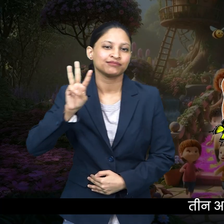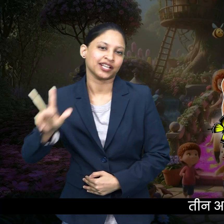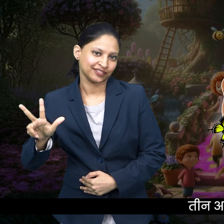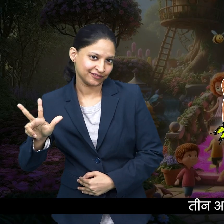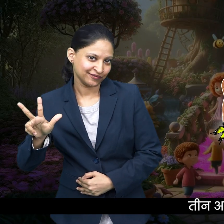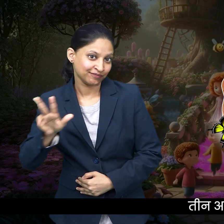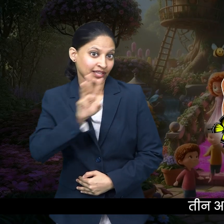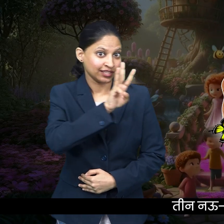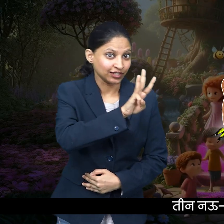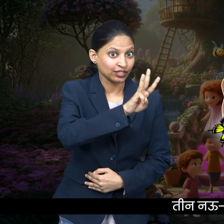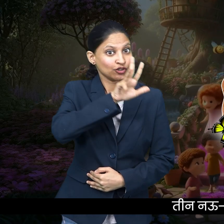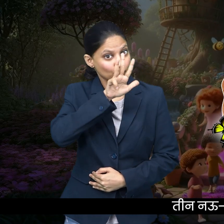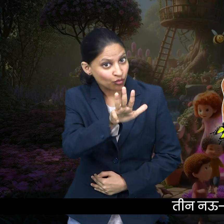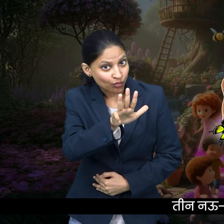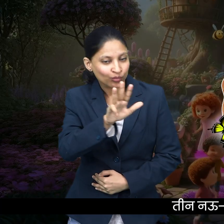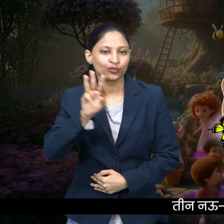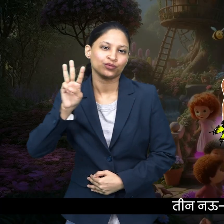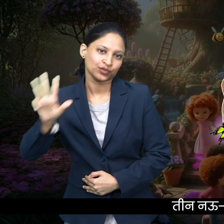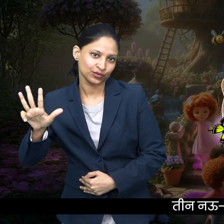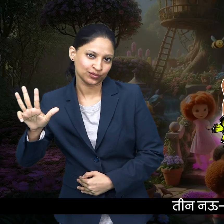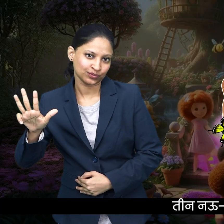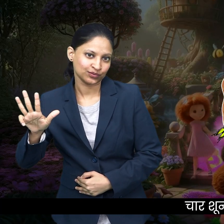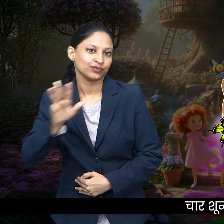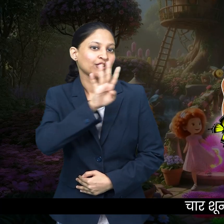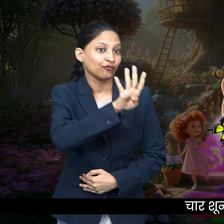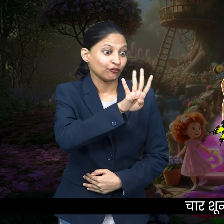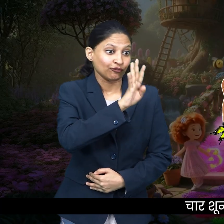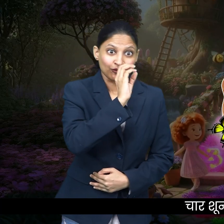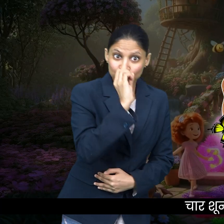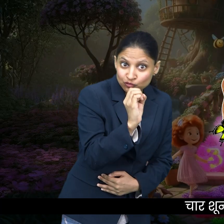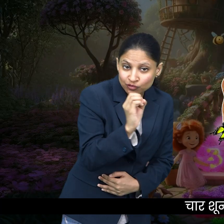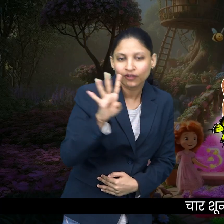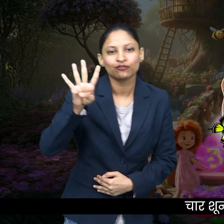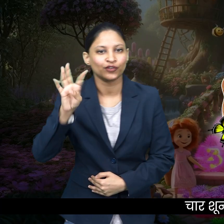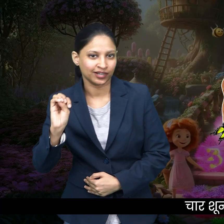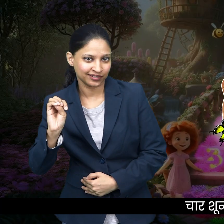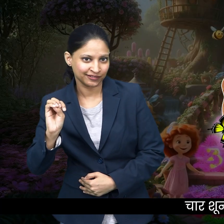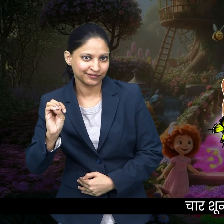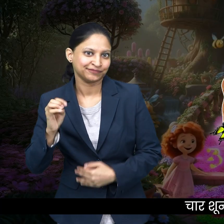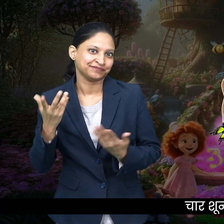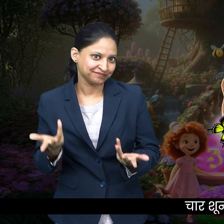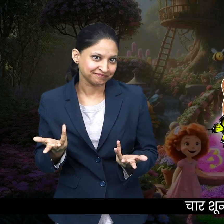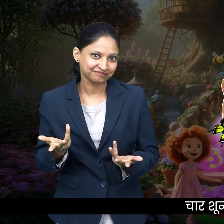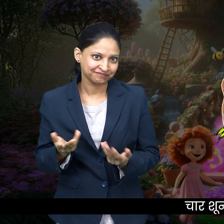8 38, 3 9 39, 4 0 40.